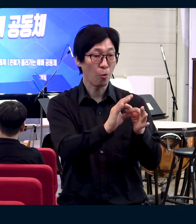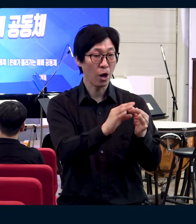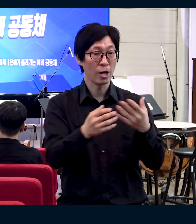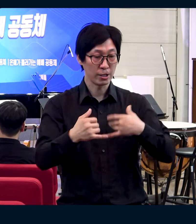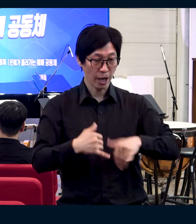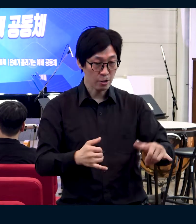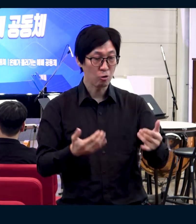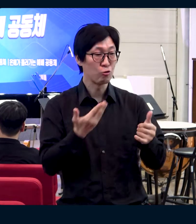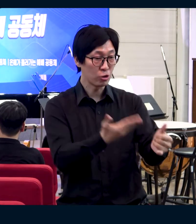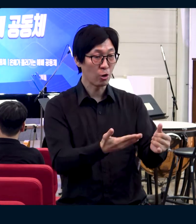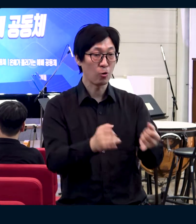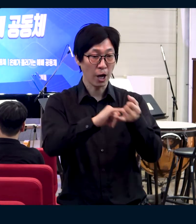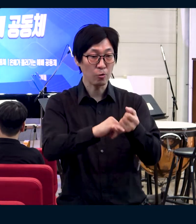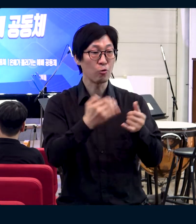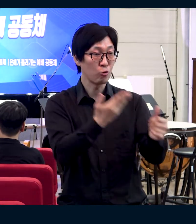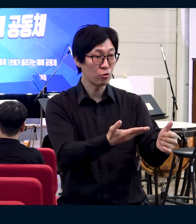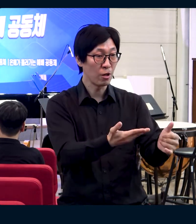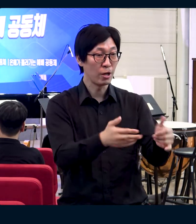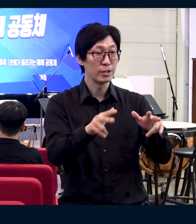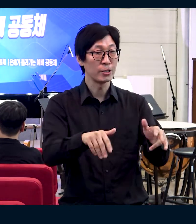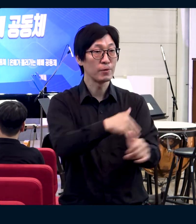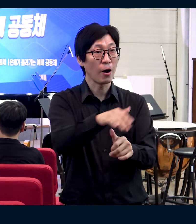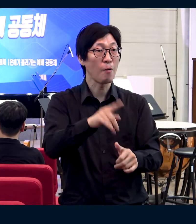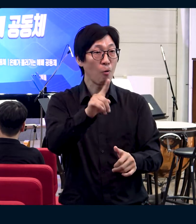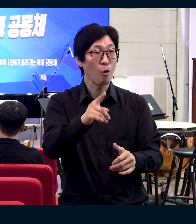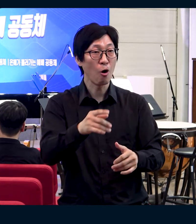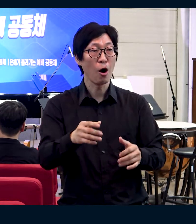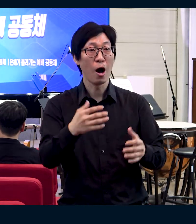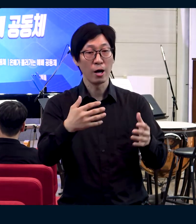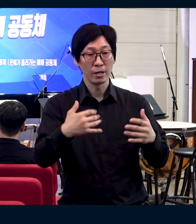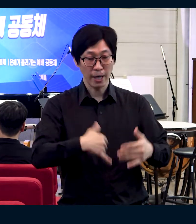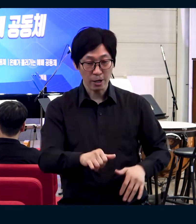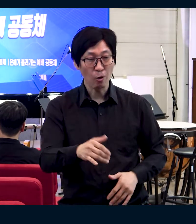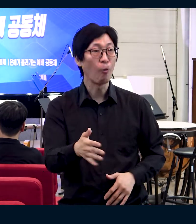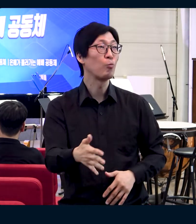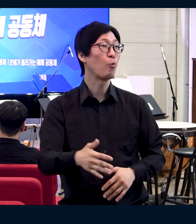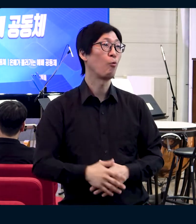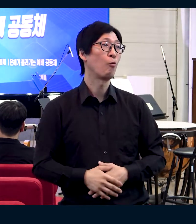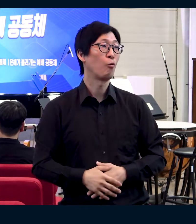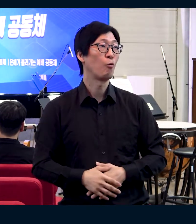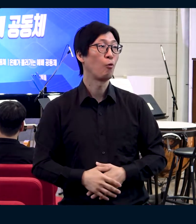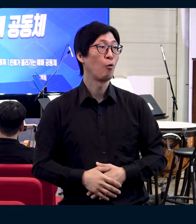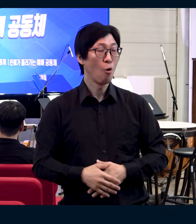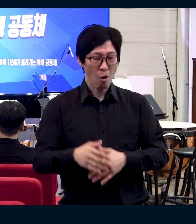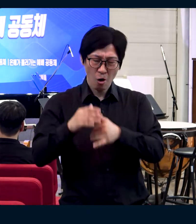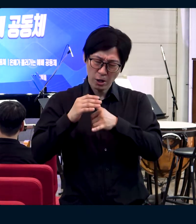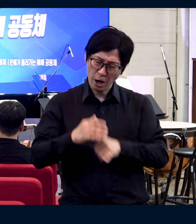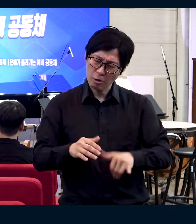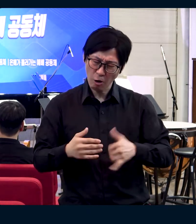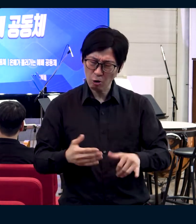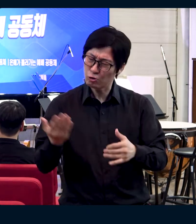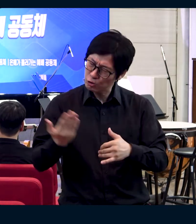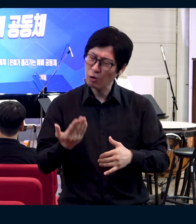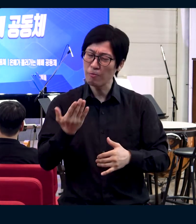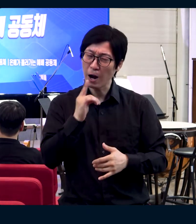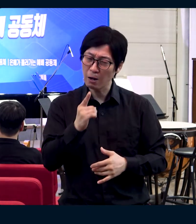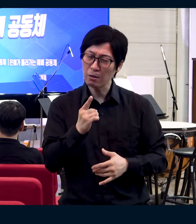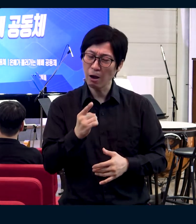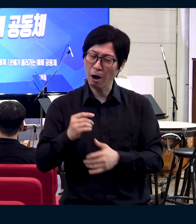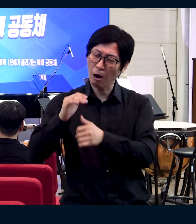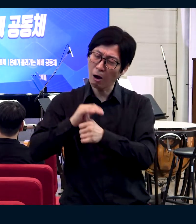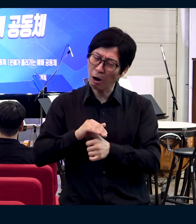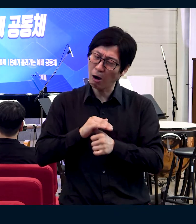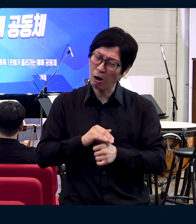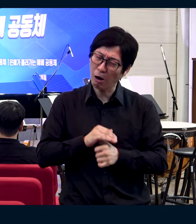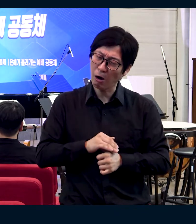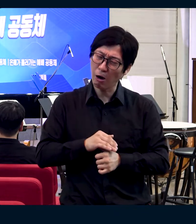사레는 아이를 낳지 못하고 있습니다. 그냥 낳지 못하고 있는 정도가 아니라 뭐예요? 나름 기다릴 만큼 기다렸다. 하지만